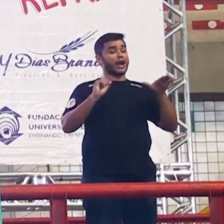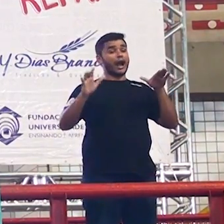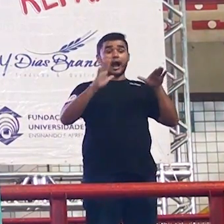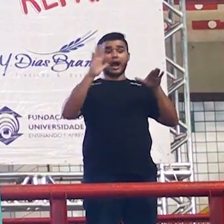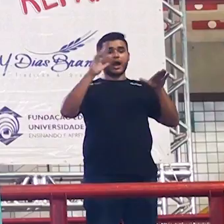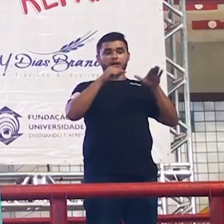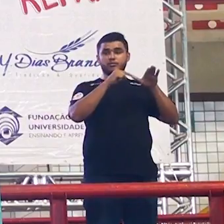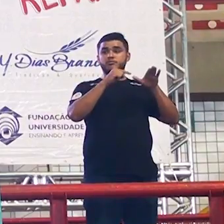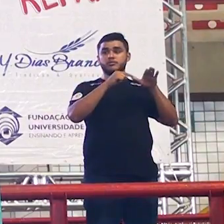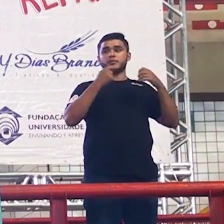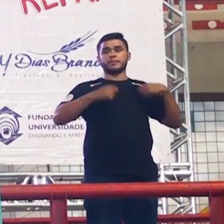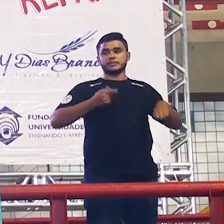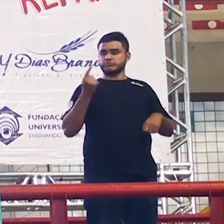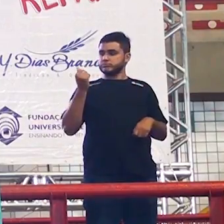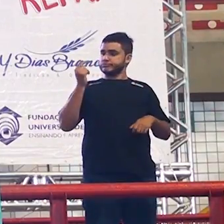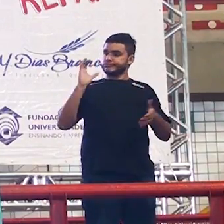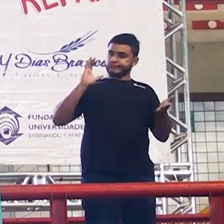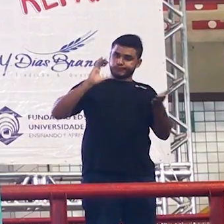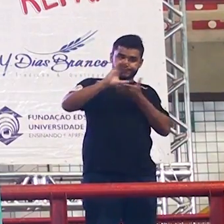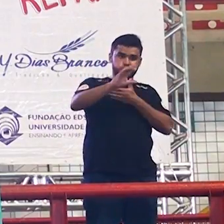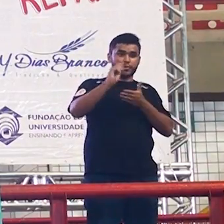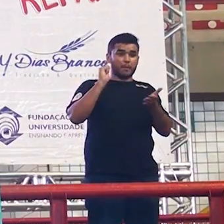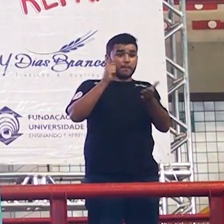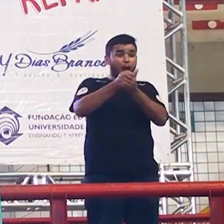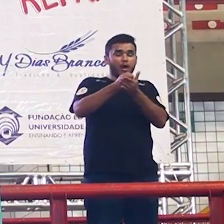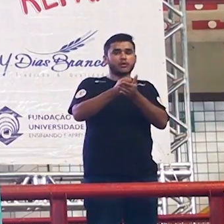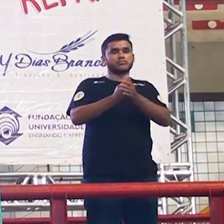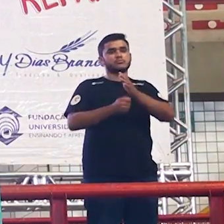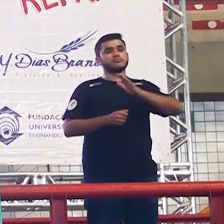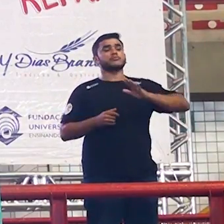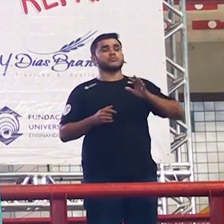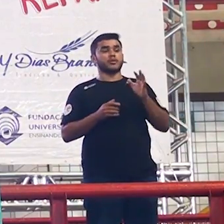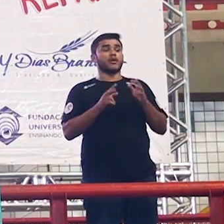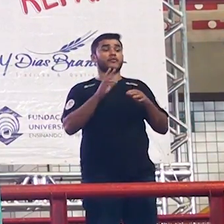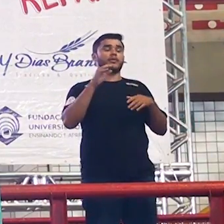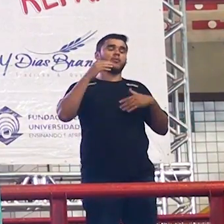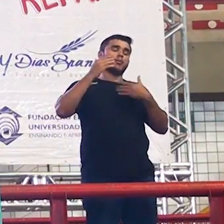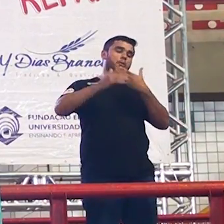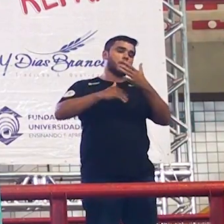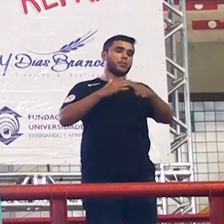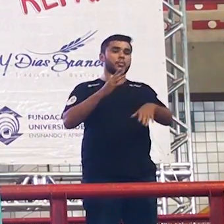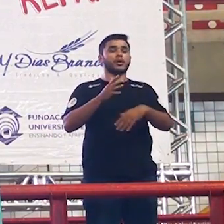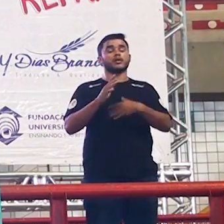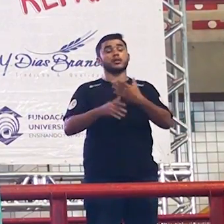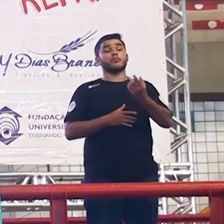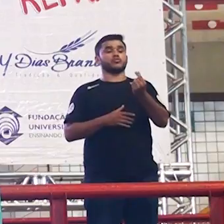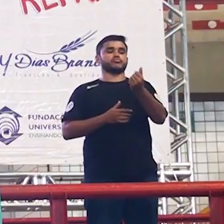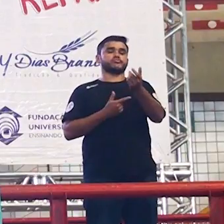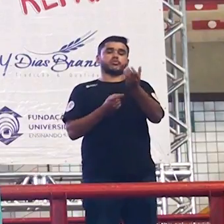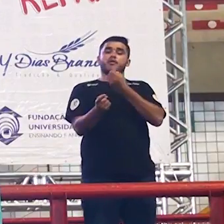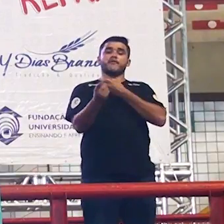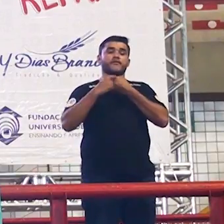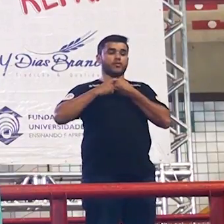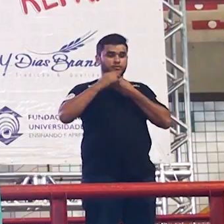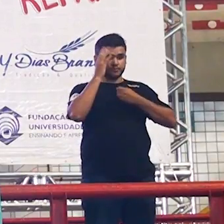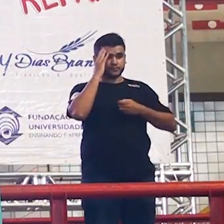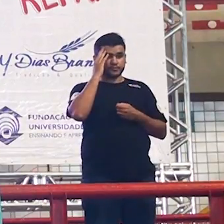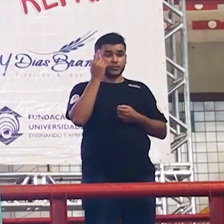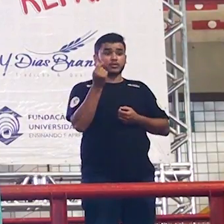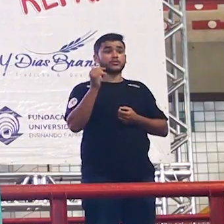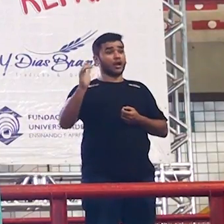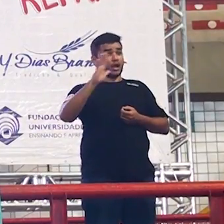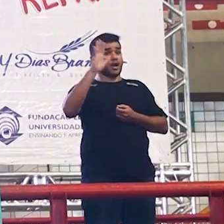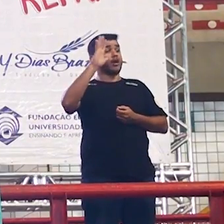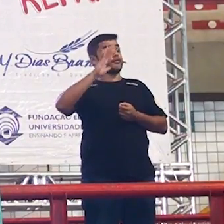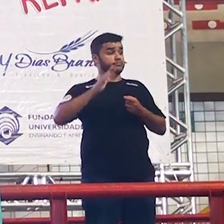caros. Isso requer um investimento inicial. Esse investimento inicial só é recuperado depois de muito tempo. Mas é um processo ainda muito caro.